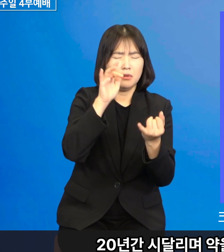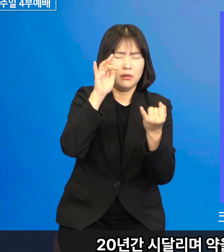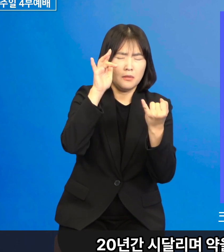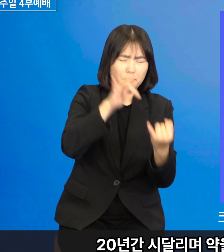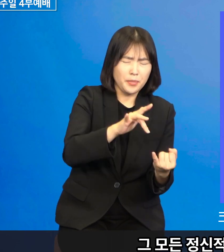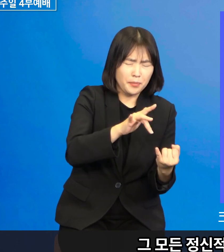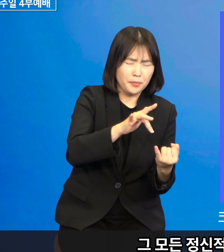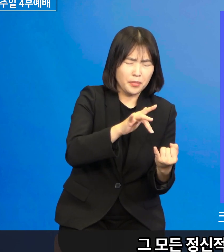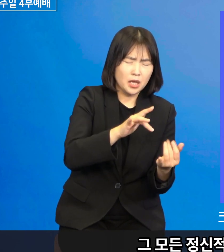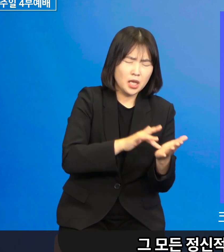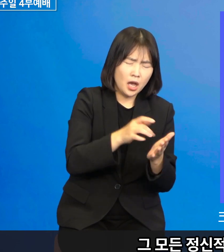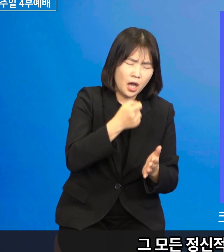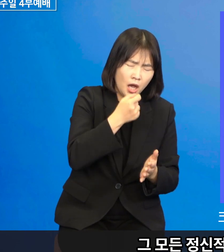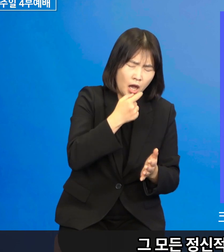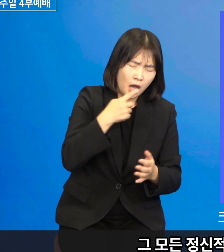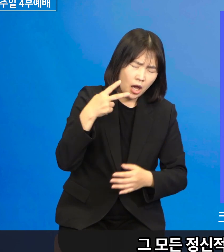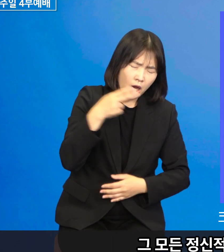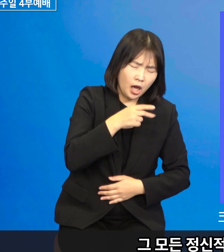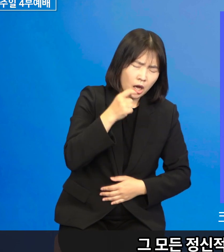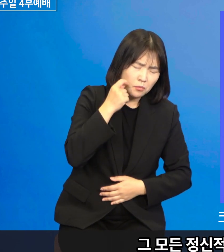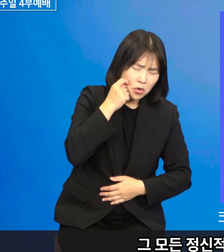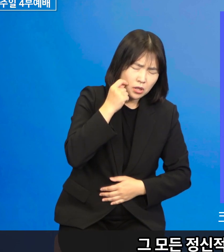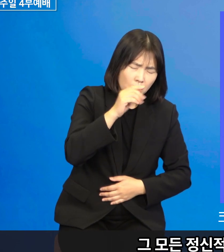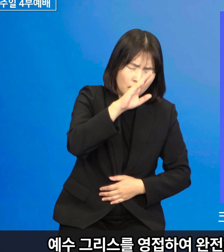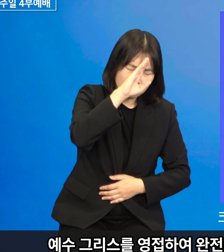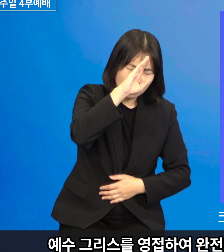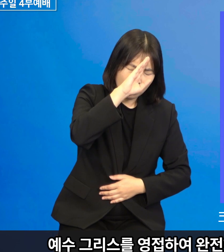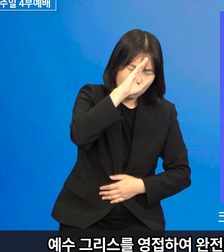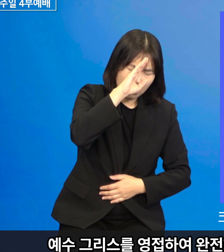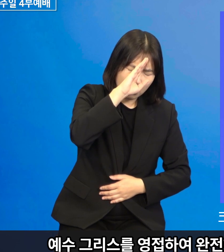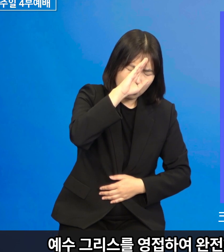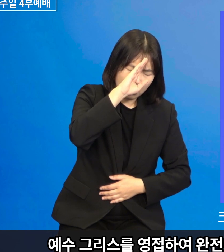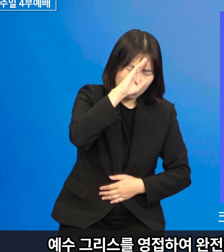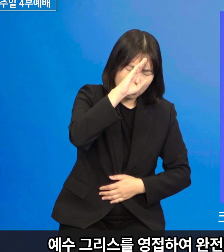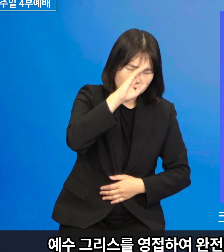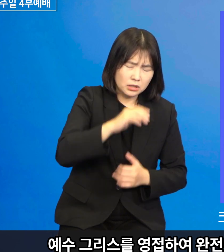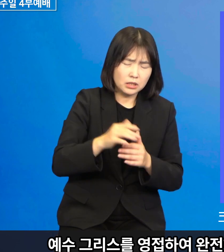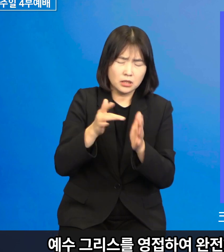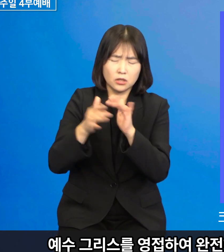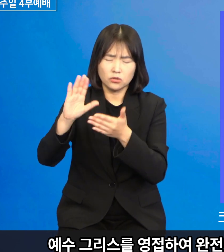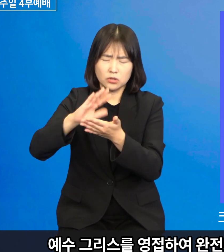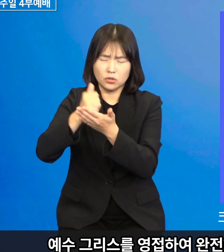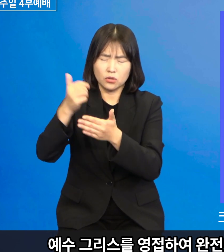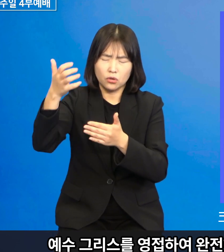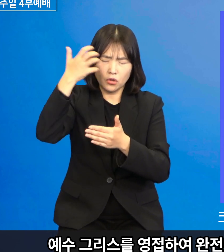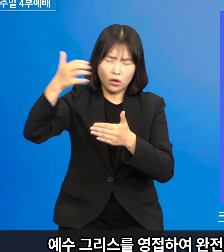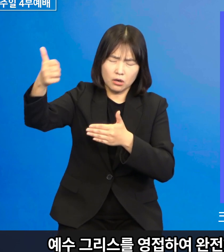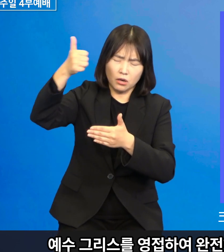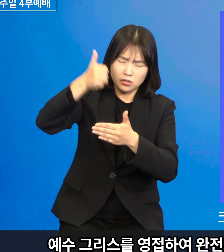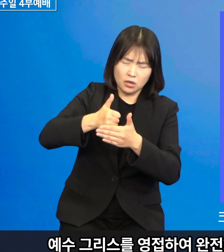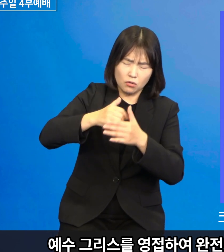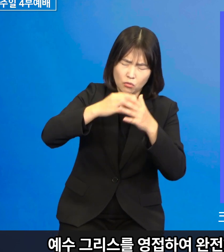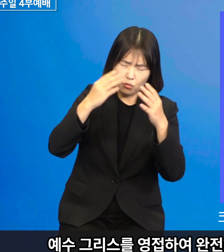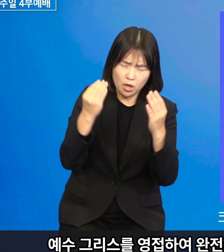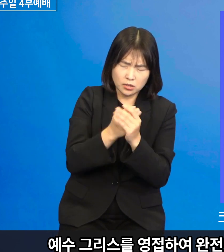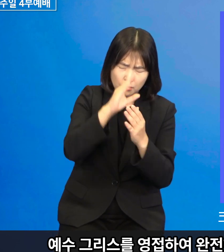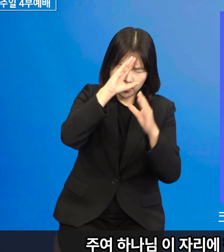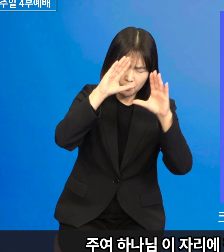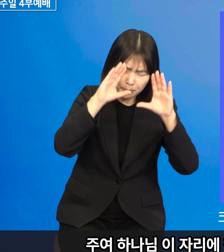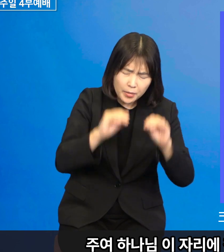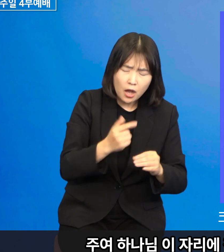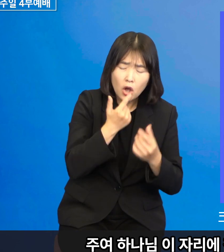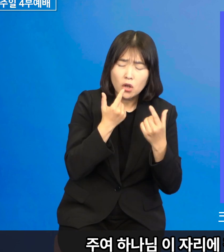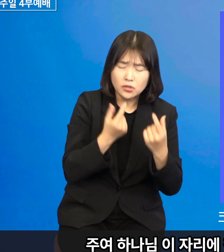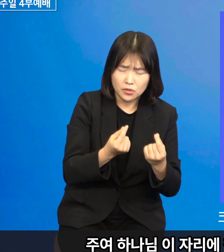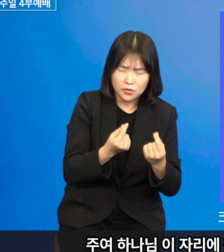끊을 수 없었던 그 모든 정신적인 질환과 아픔이 예수 그리스도를 영접하여 완전히 치유되고 변화되었던 것처럼,